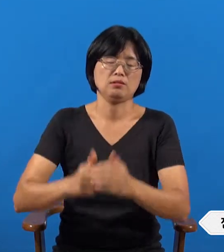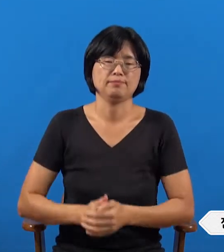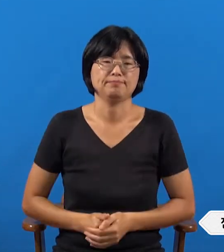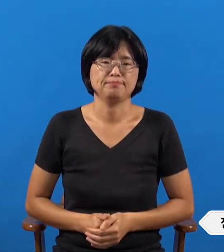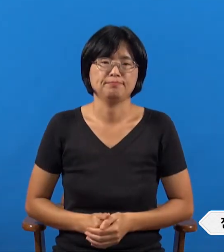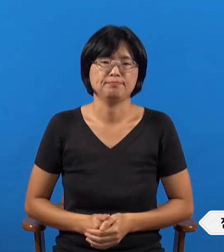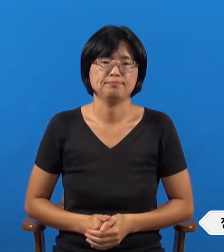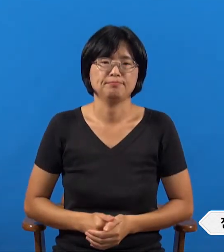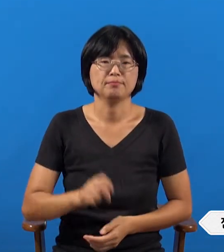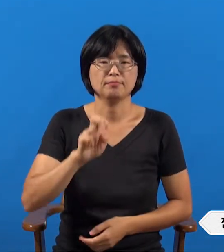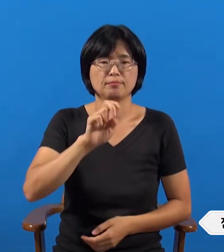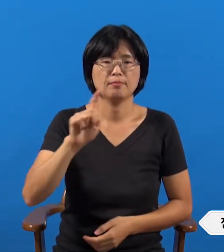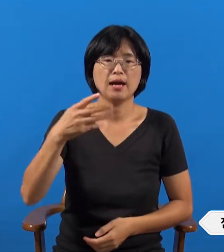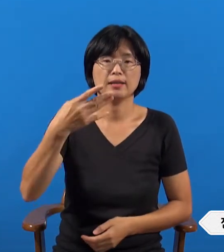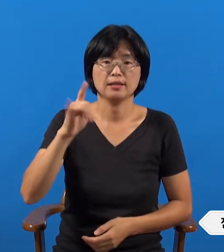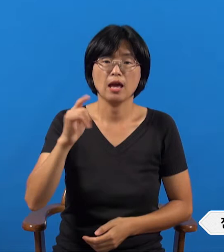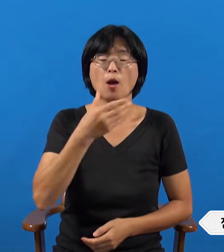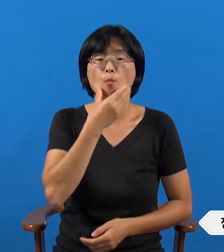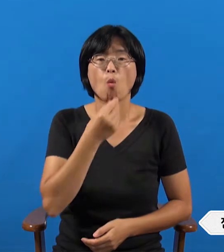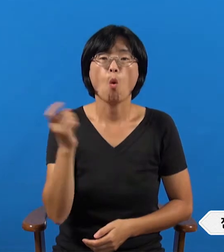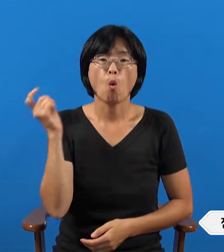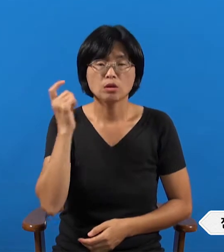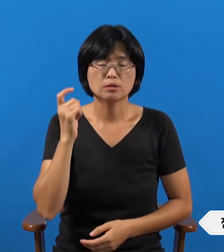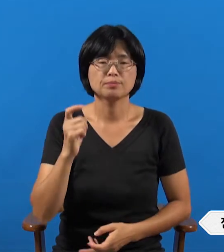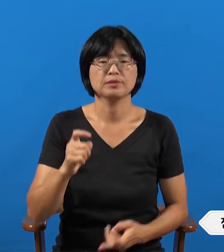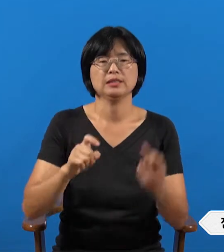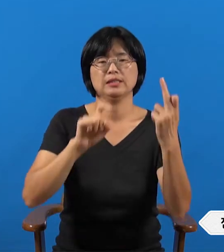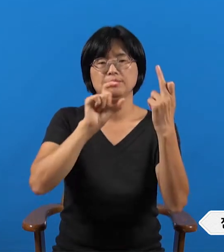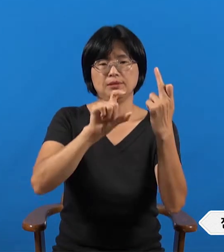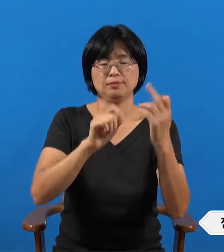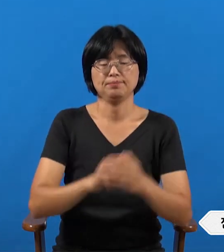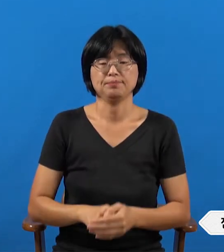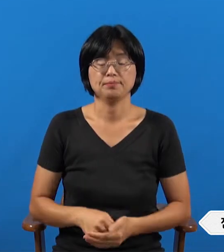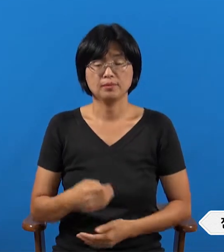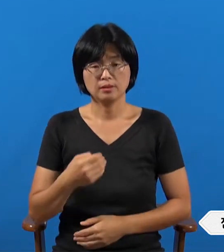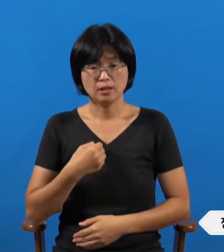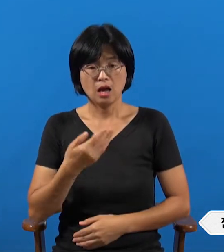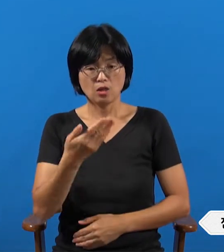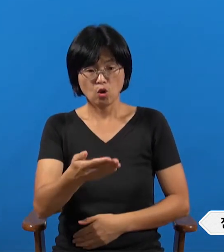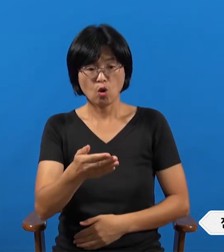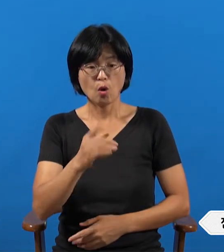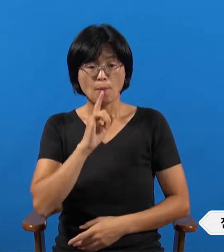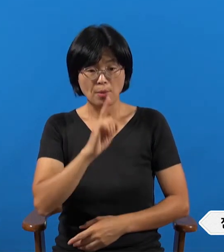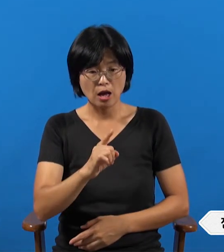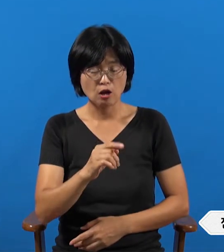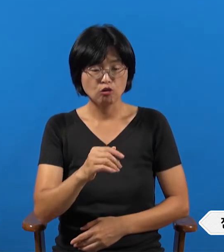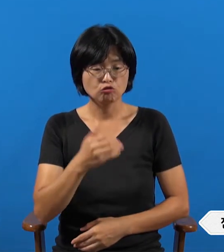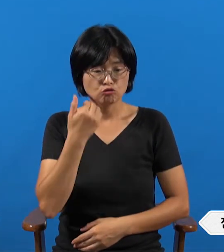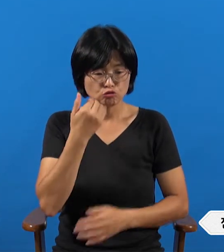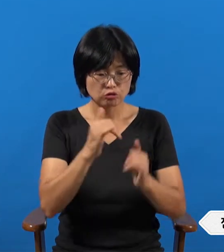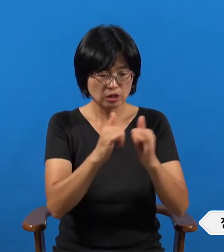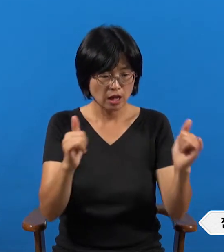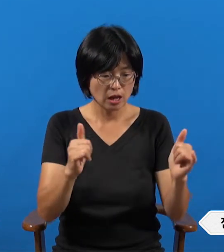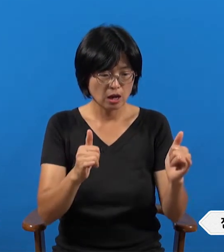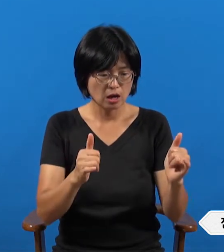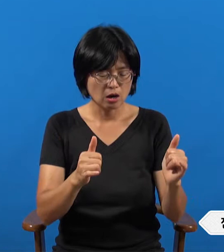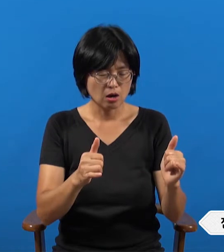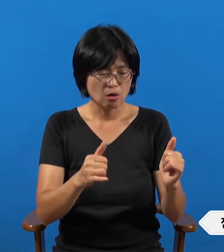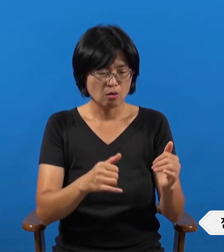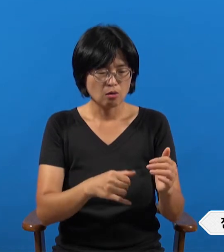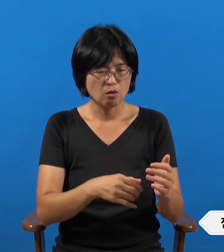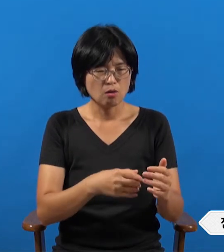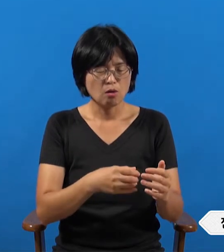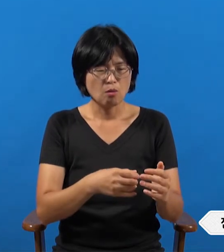성경은 말씀합니다. 마태복음 12장의 말씀을 보십시오. 내가 너희에게 이르노니 사람이 무슨 무익한 말을